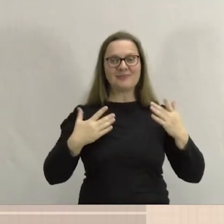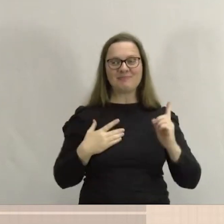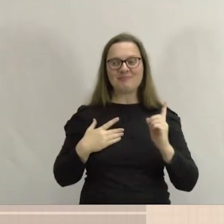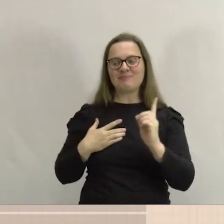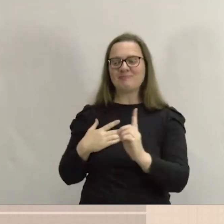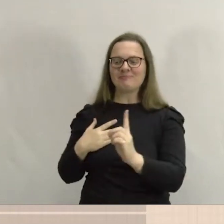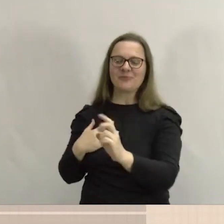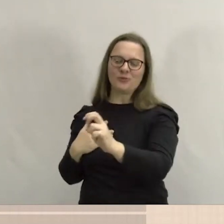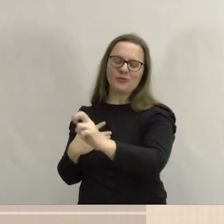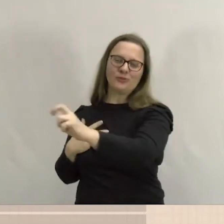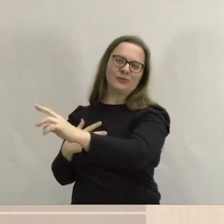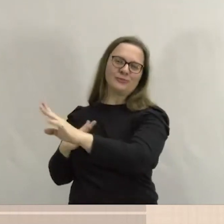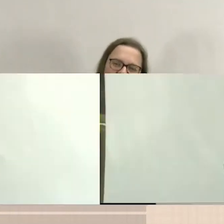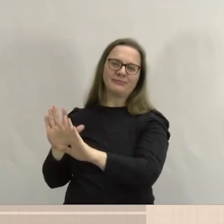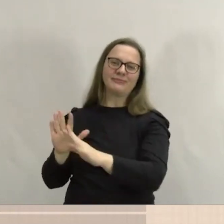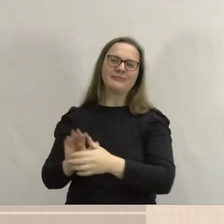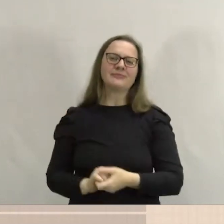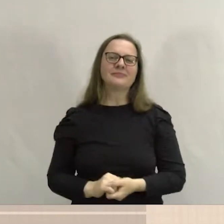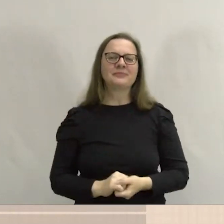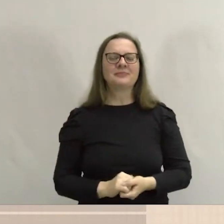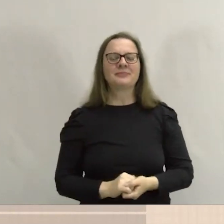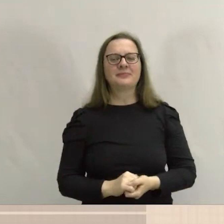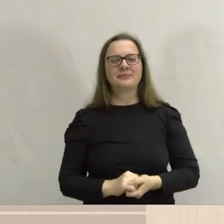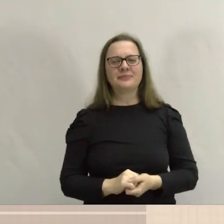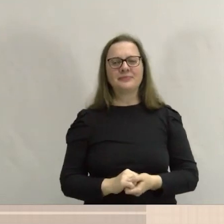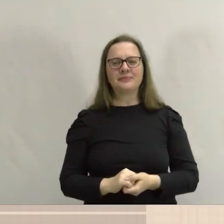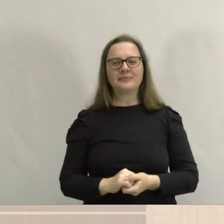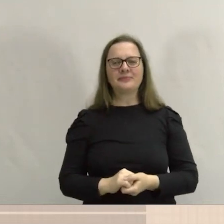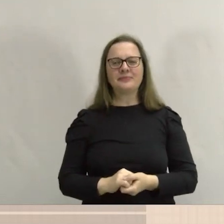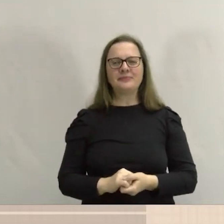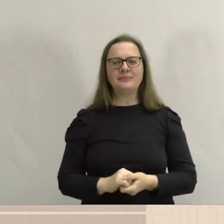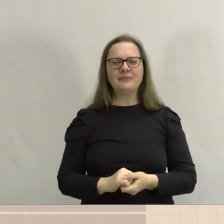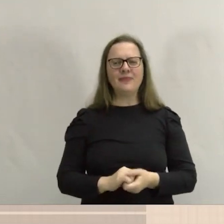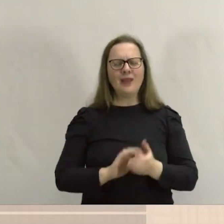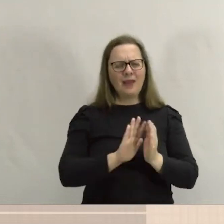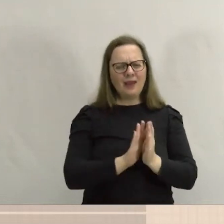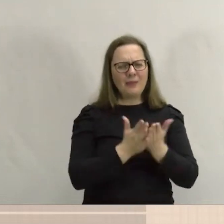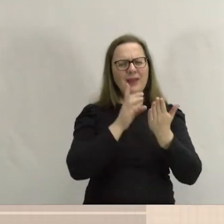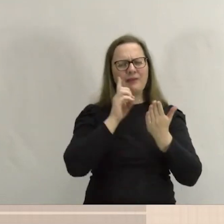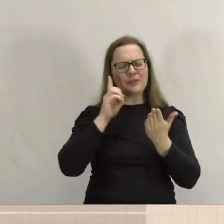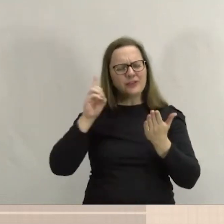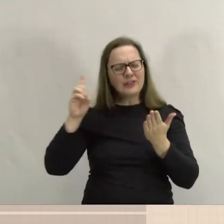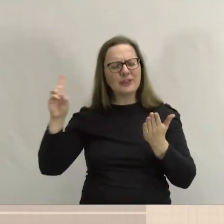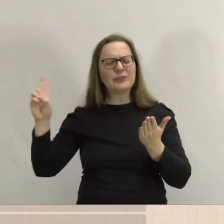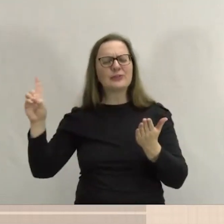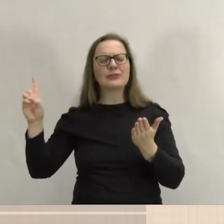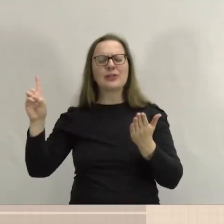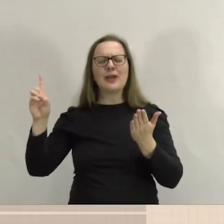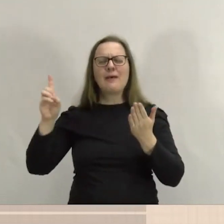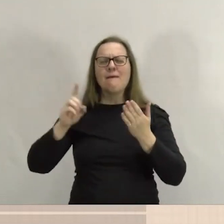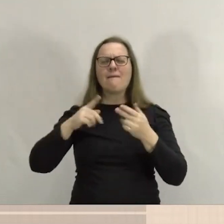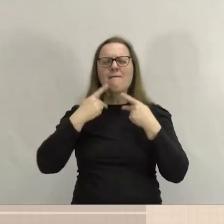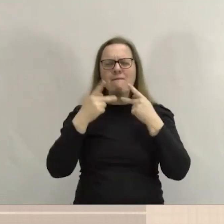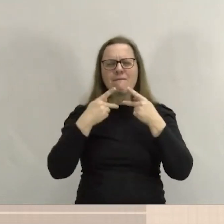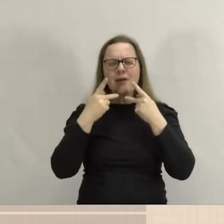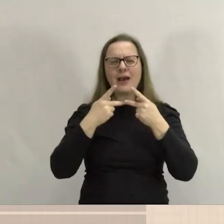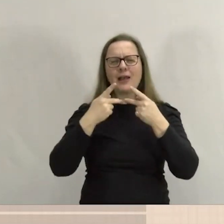Irmãos, a palavra, quando é falada pelo Senhor de uma maneira viva, arde o nosso